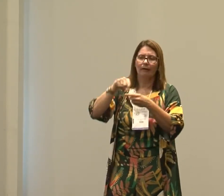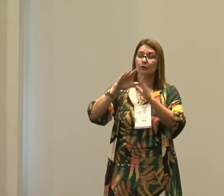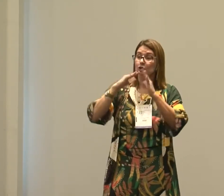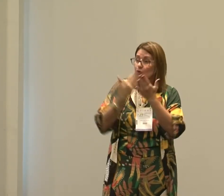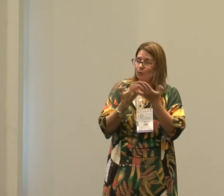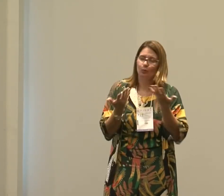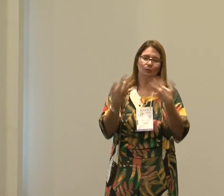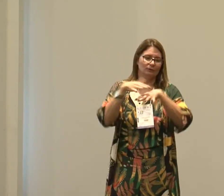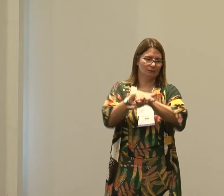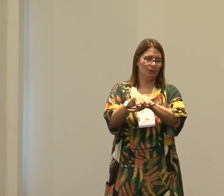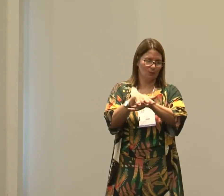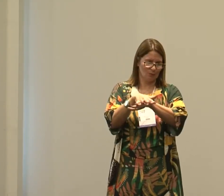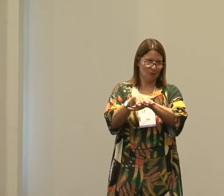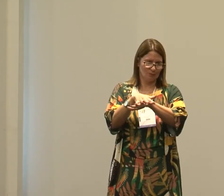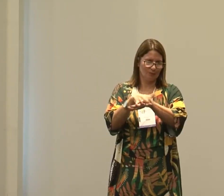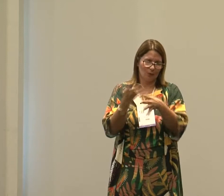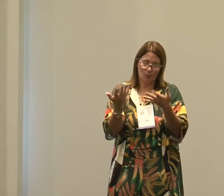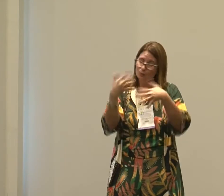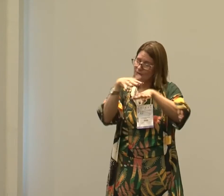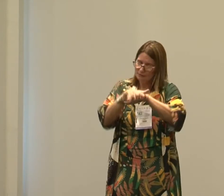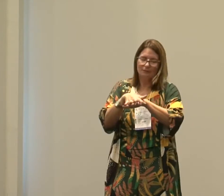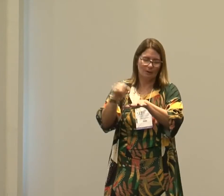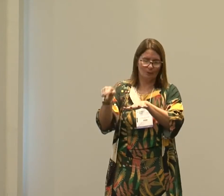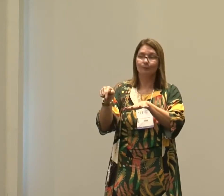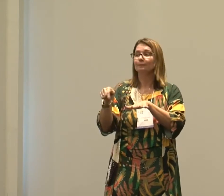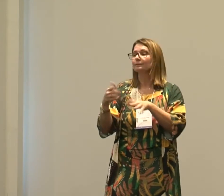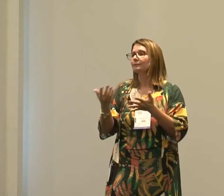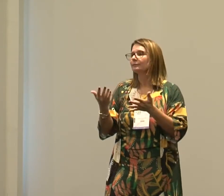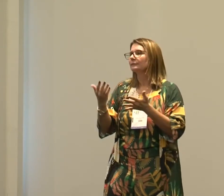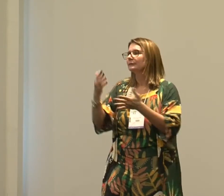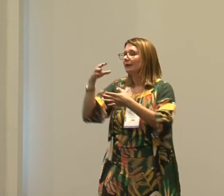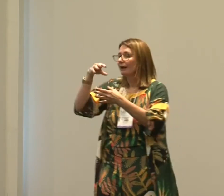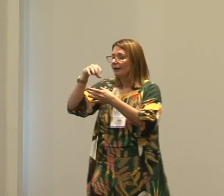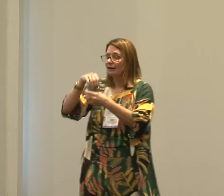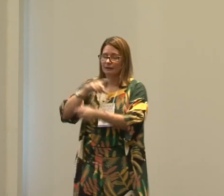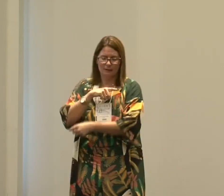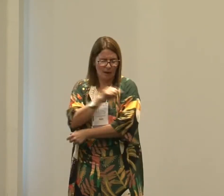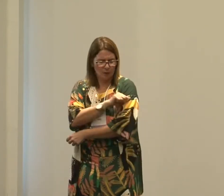muitos anos e eu tive essa experiência na escola inclusiva.